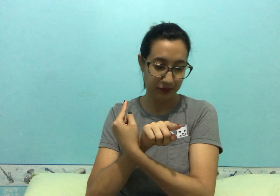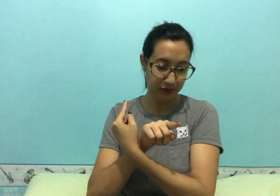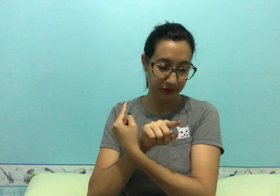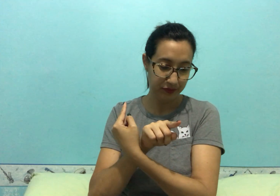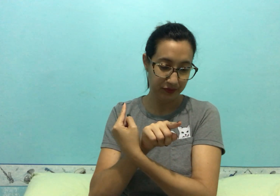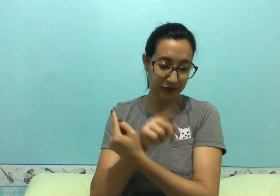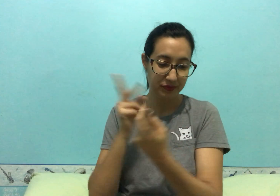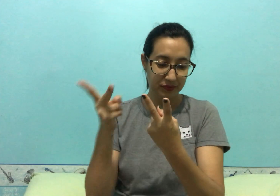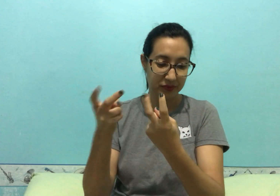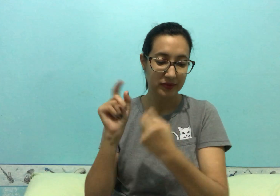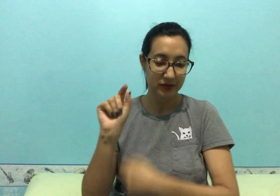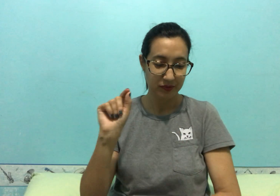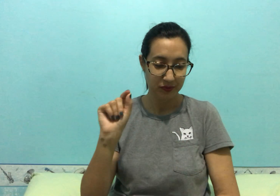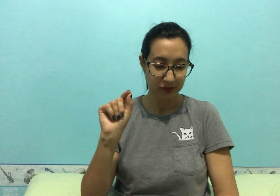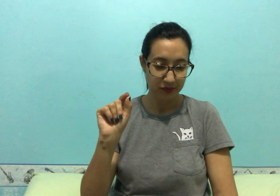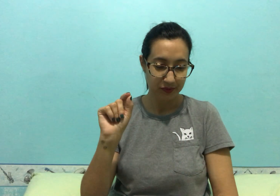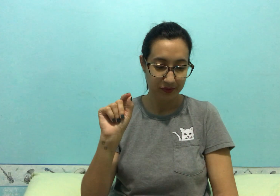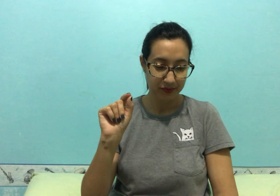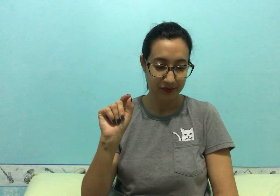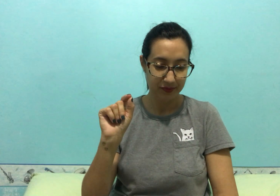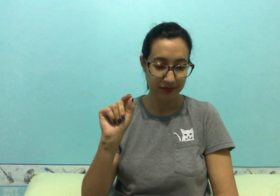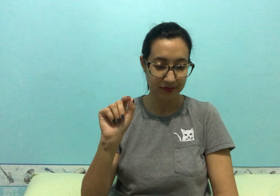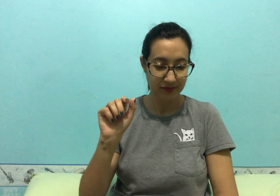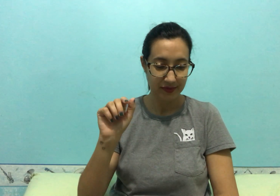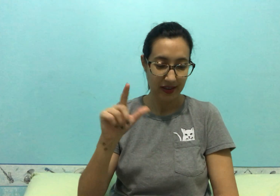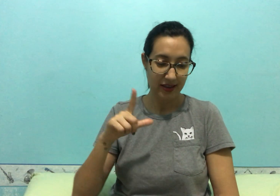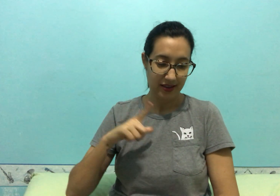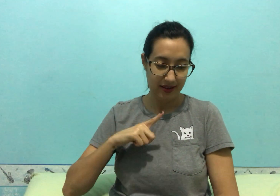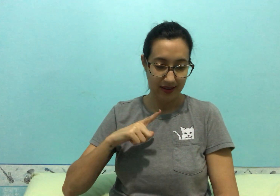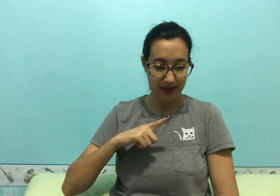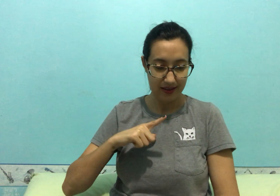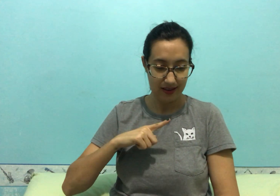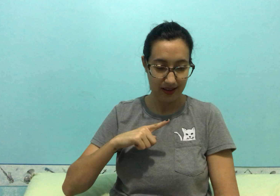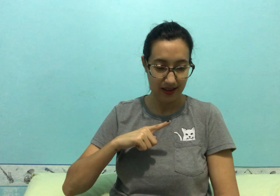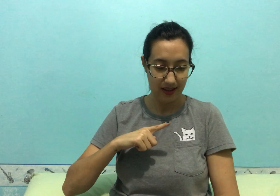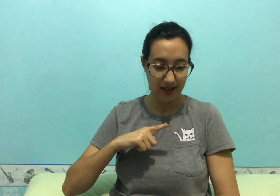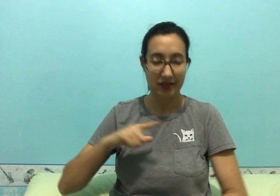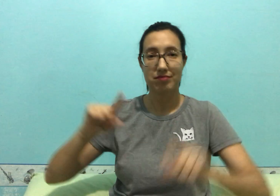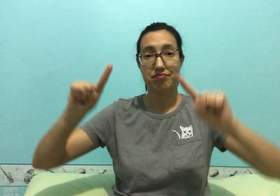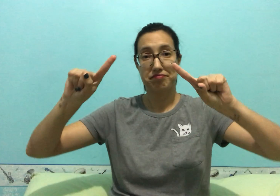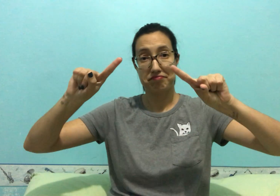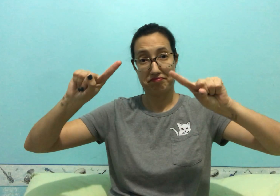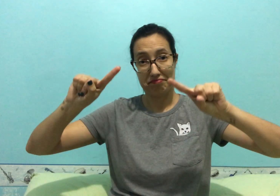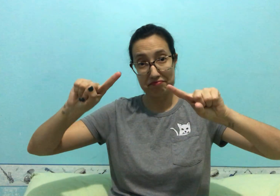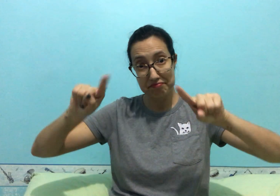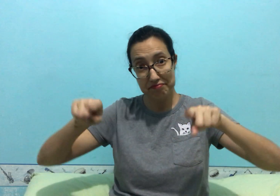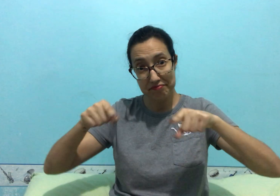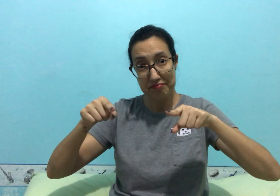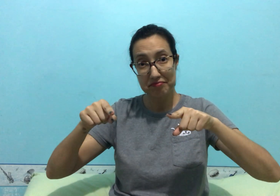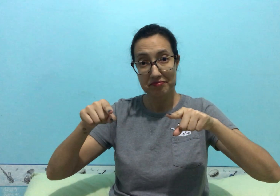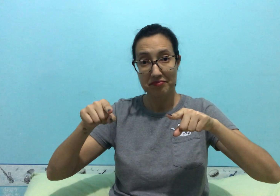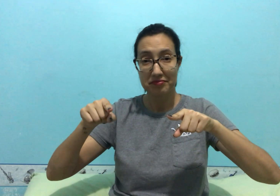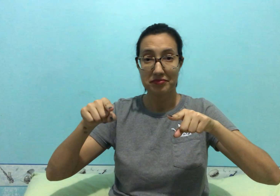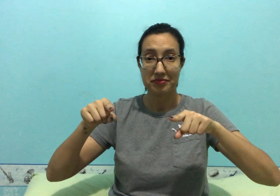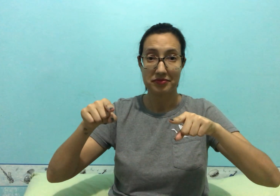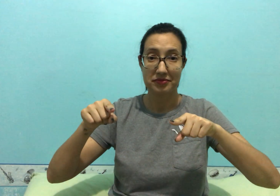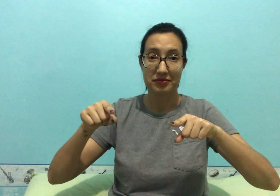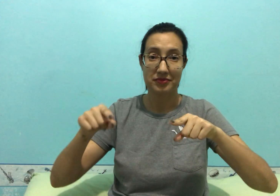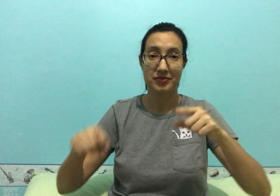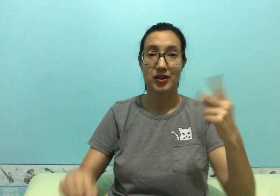A gente pode ver aqui que nós temos entre parênteses a OU com prioridade, duas funções OU aqui